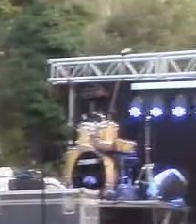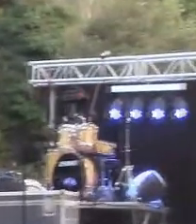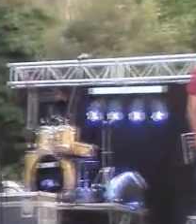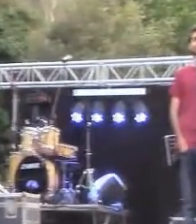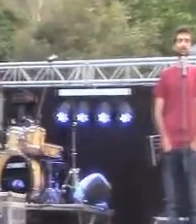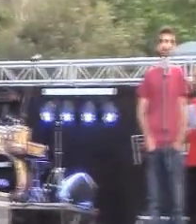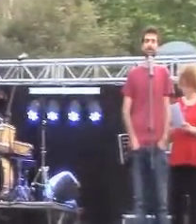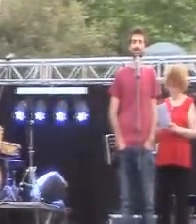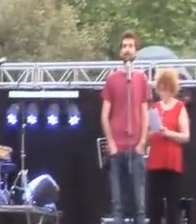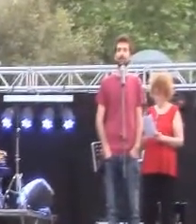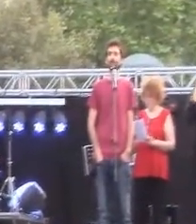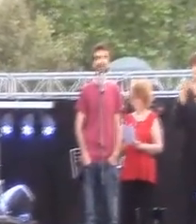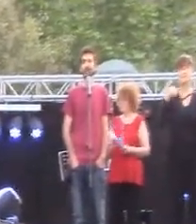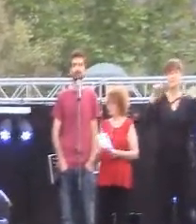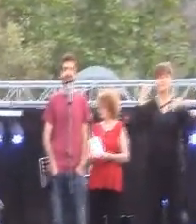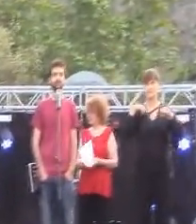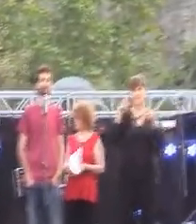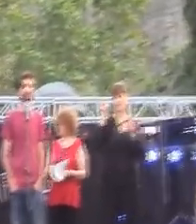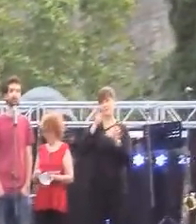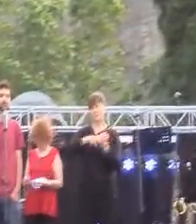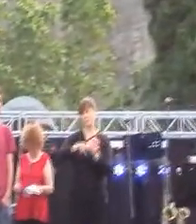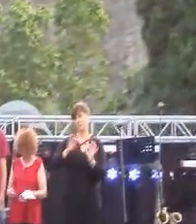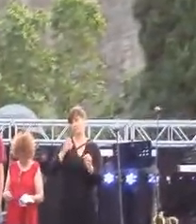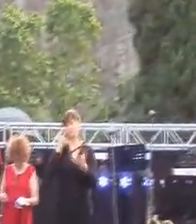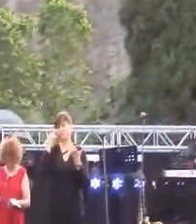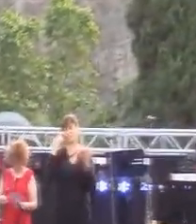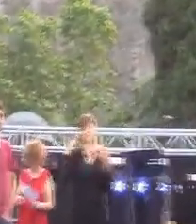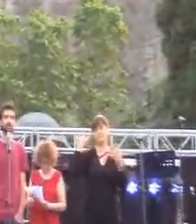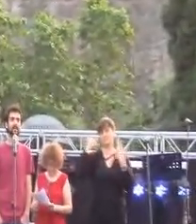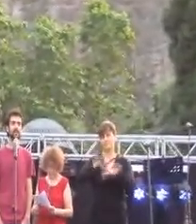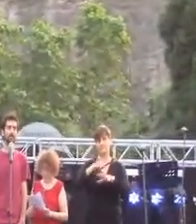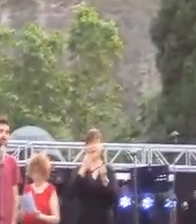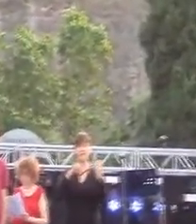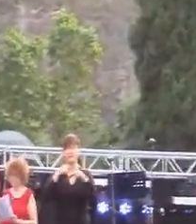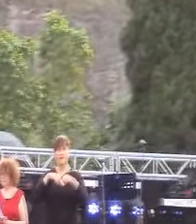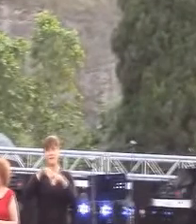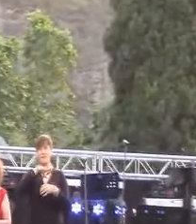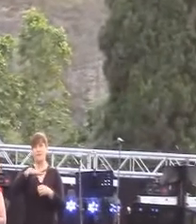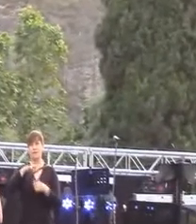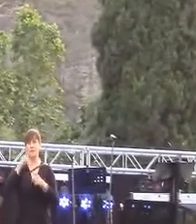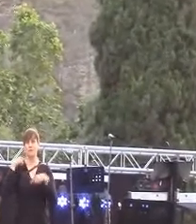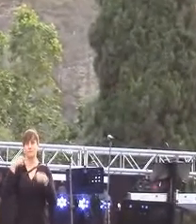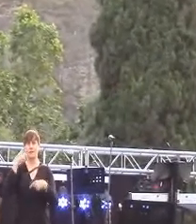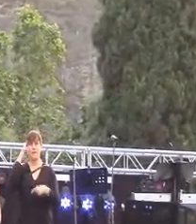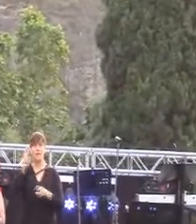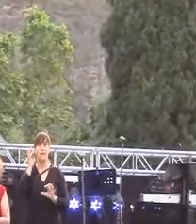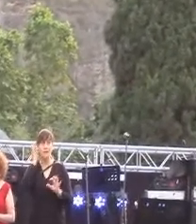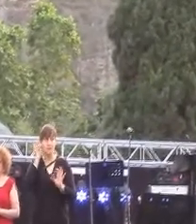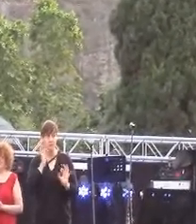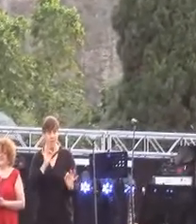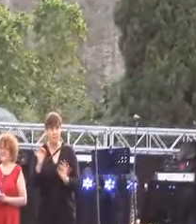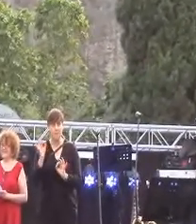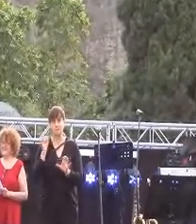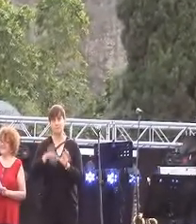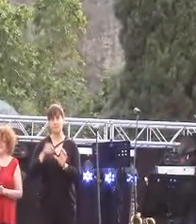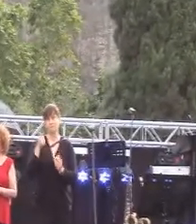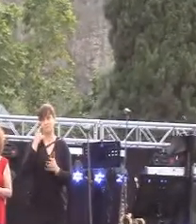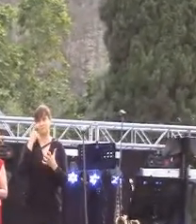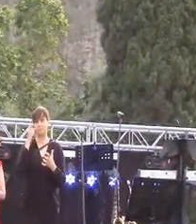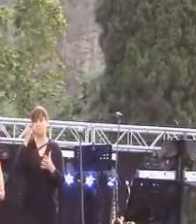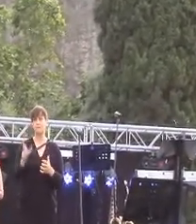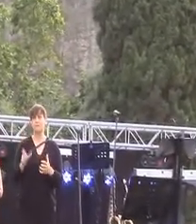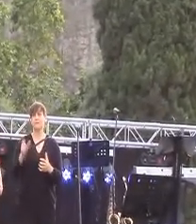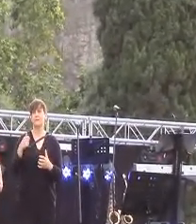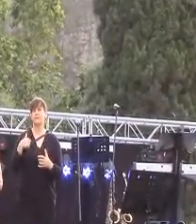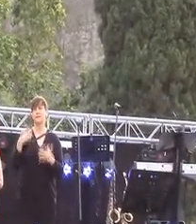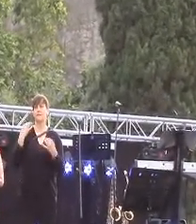és activista, molt implicada en moltes activitats que es fan al barri, sobretot el Dia de la Dona, si no m'equivoco, i bueno, està a